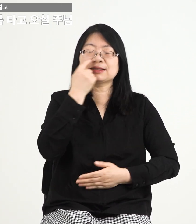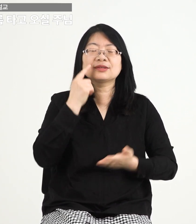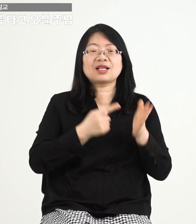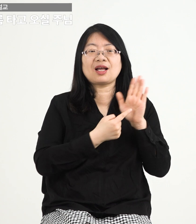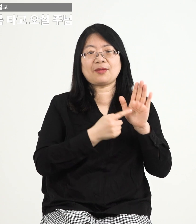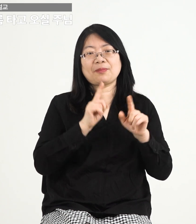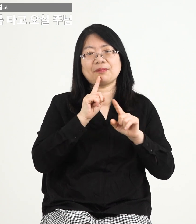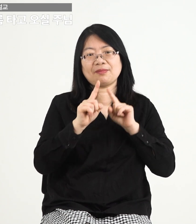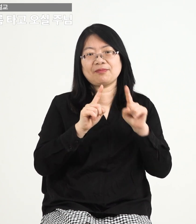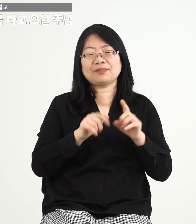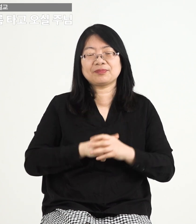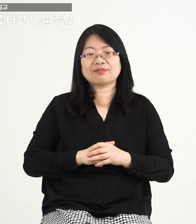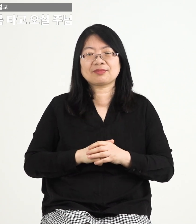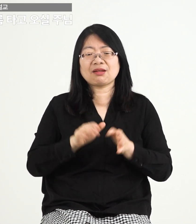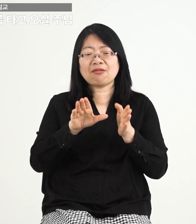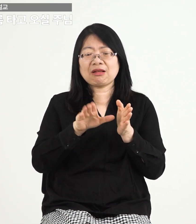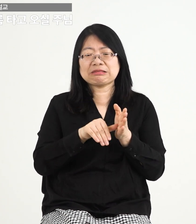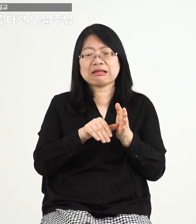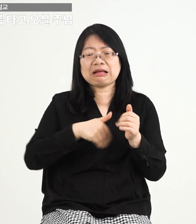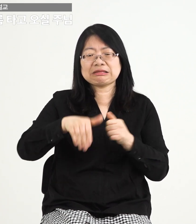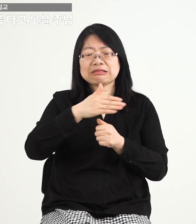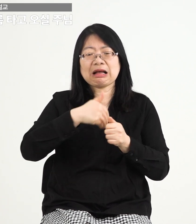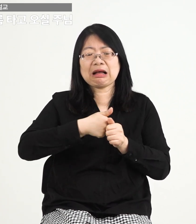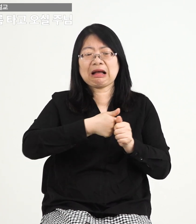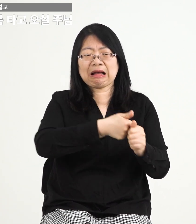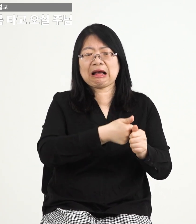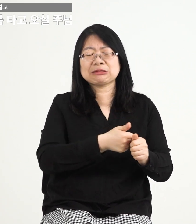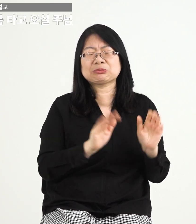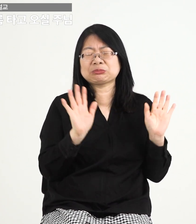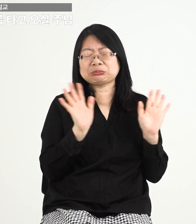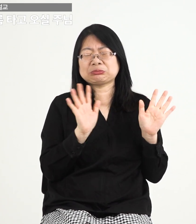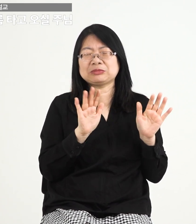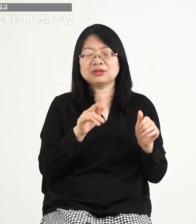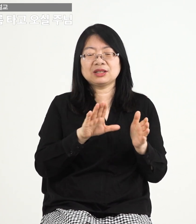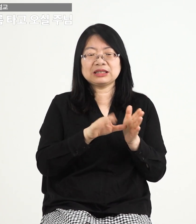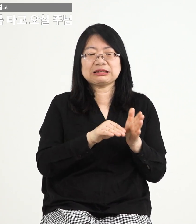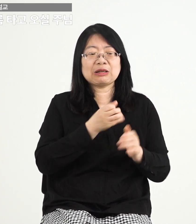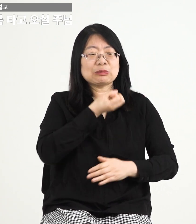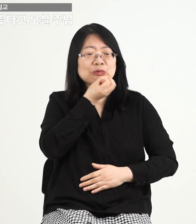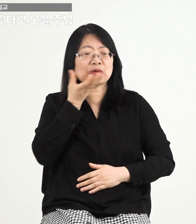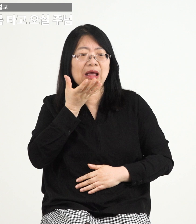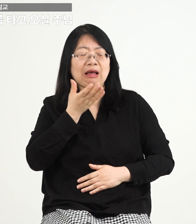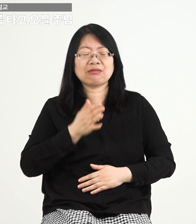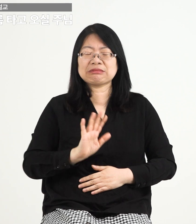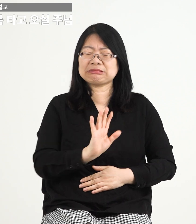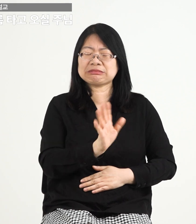말씀이에요. 시대의 흐름이 아니고 시대의 패턴도 아니고